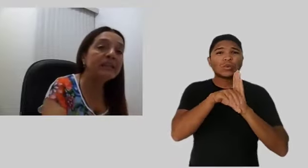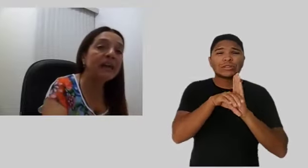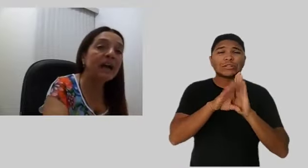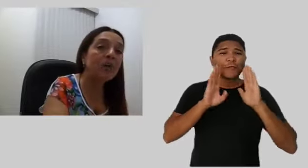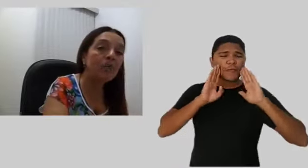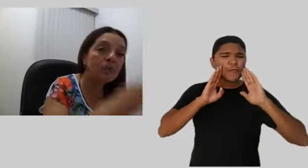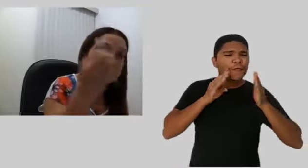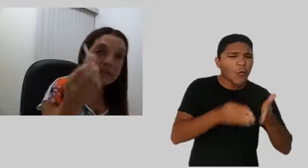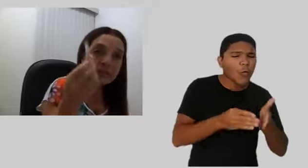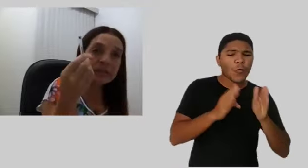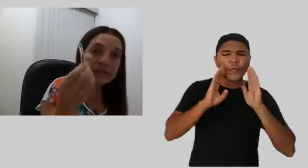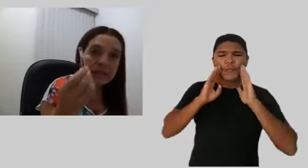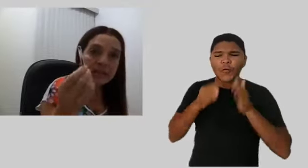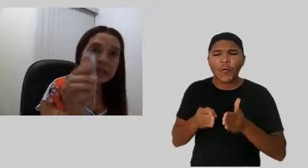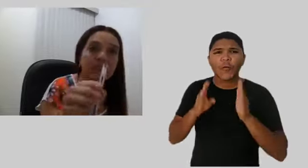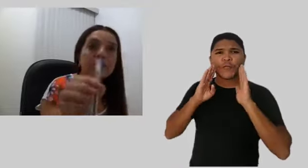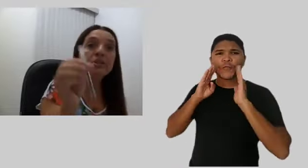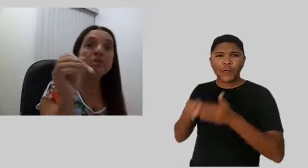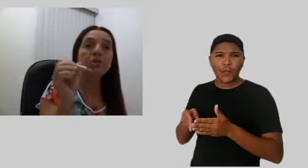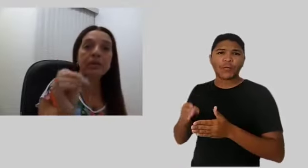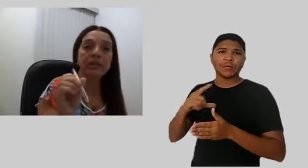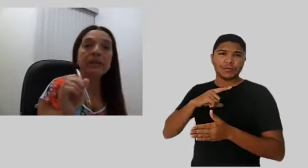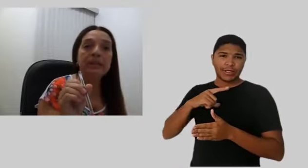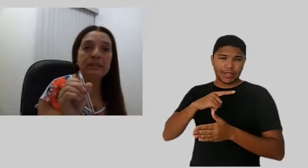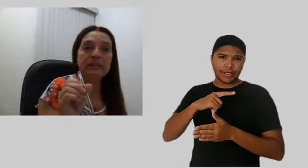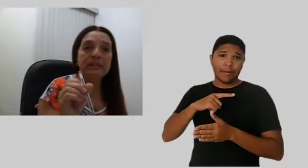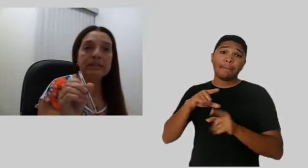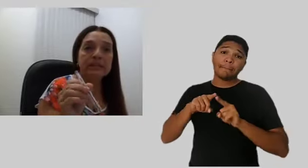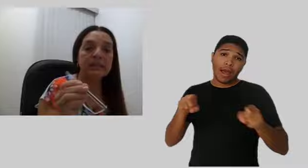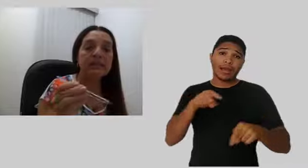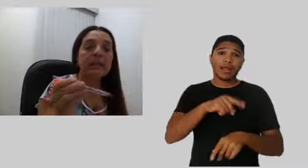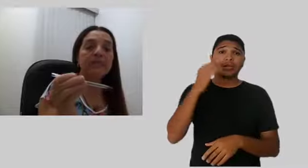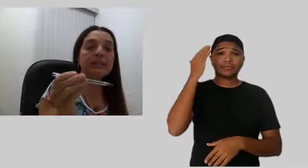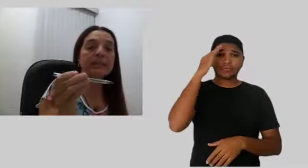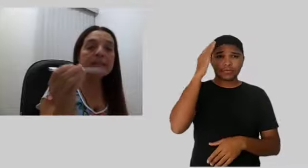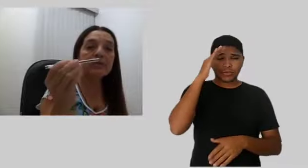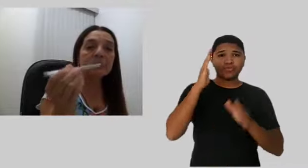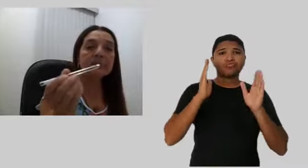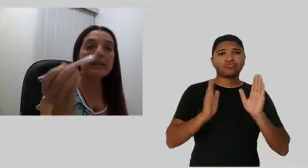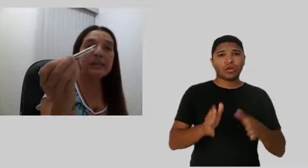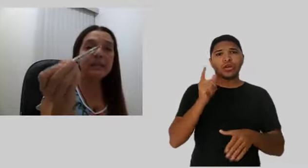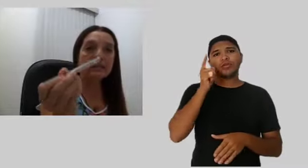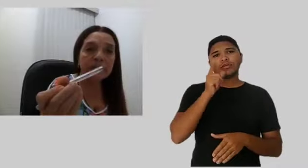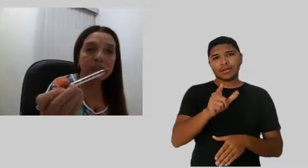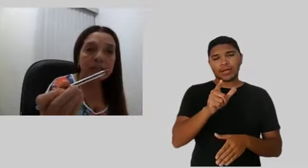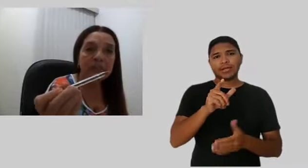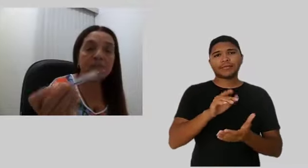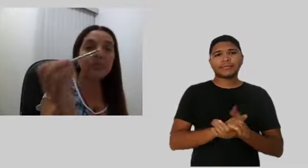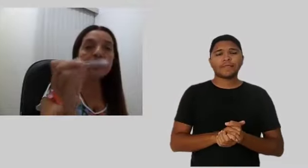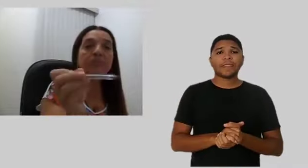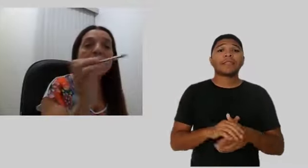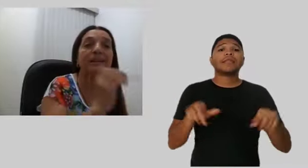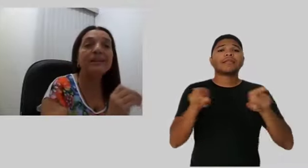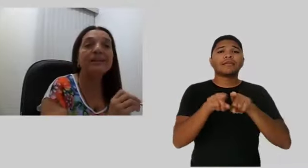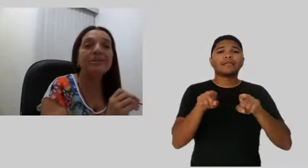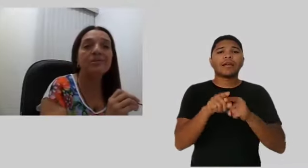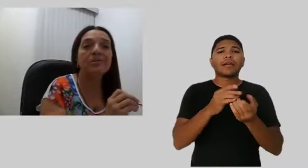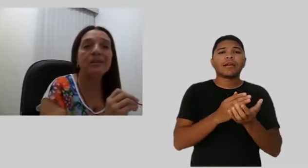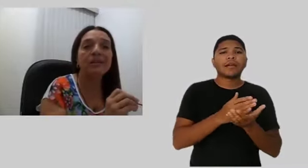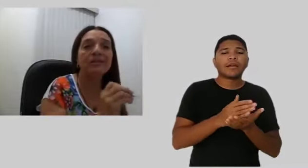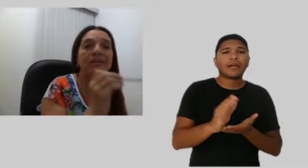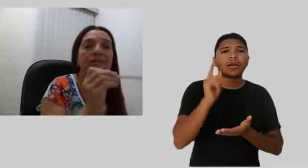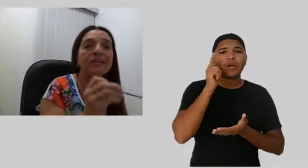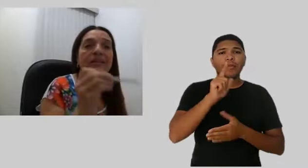está presa ao conceito em si, ela não se desloca dele, certo? Mas ela já consegue entender. Por quê? Porque ela